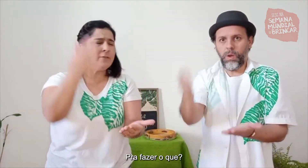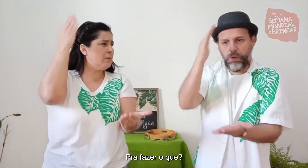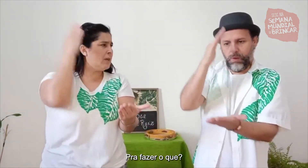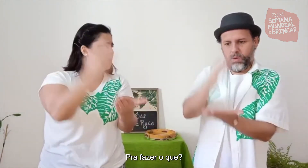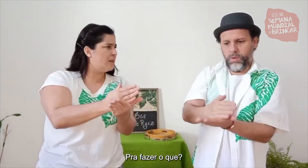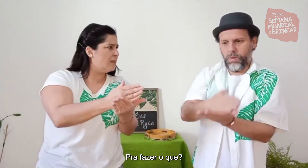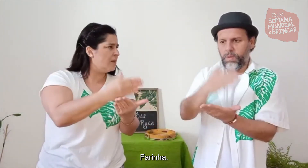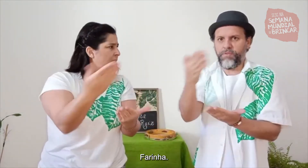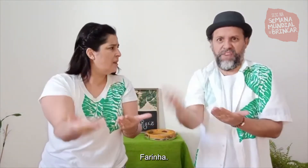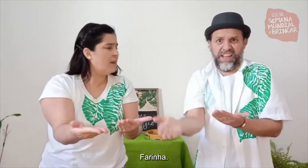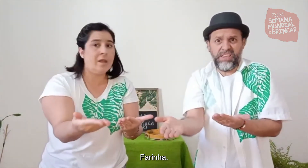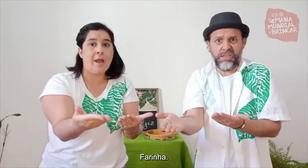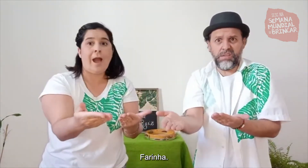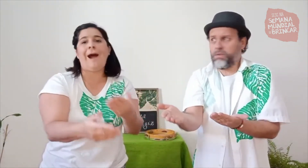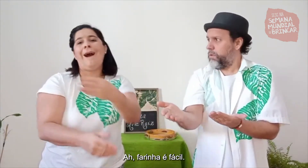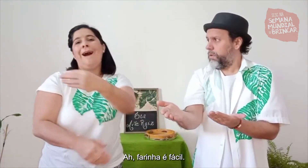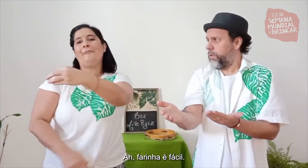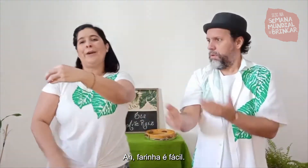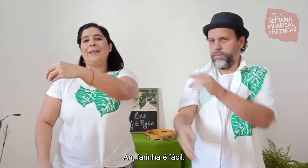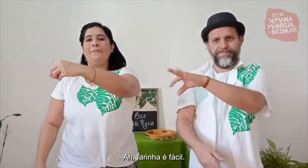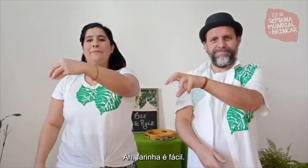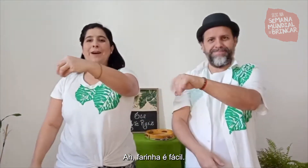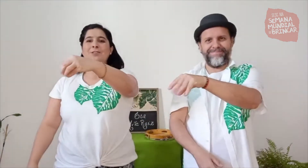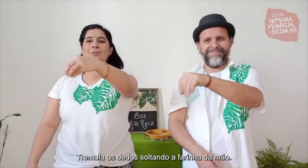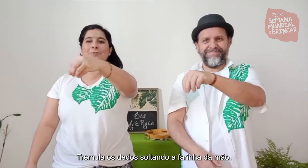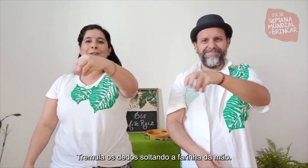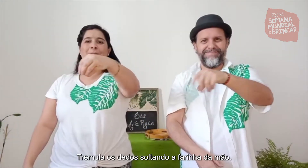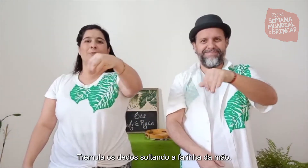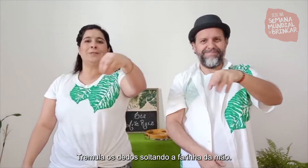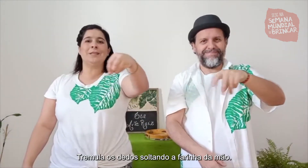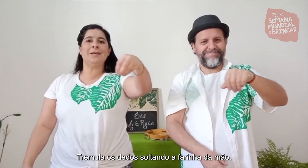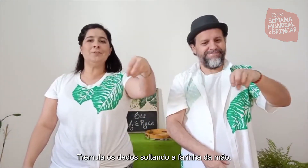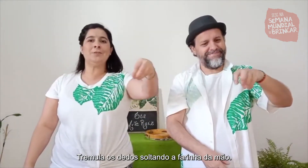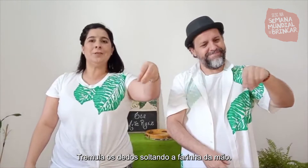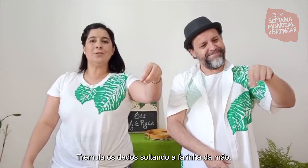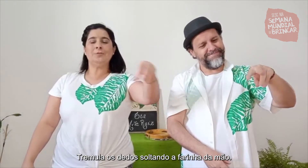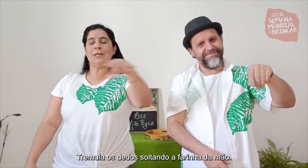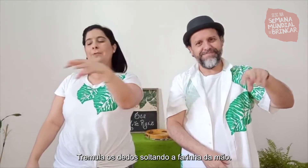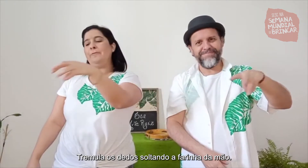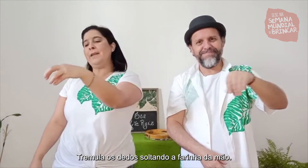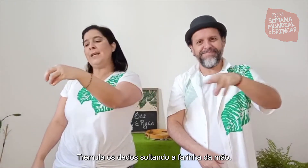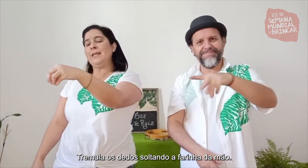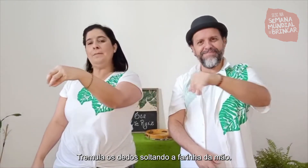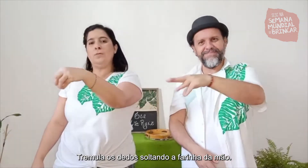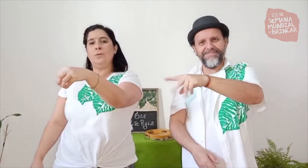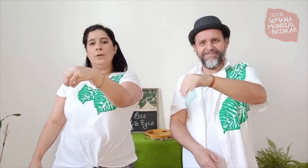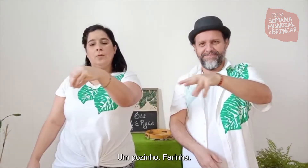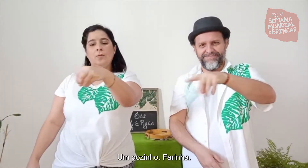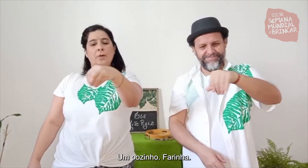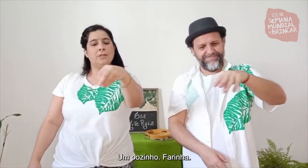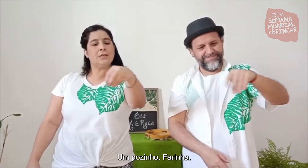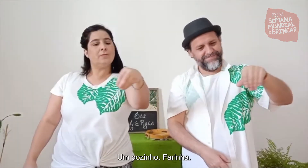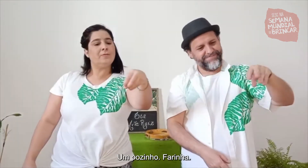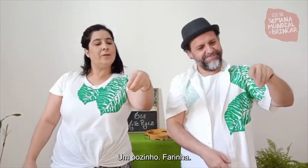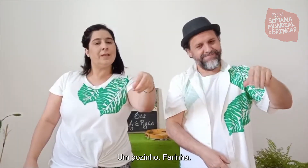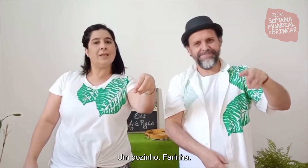quê? Farinha. Ah, farinha é fácil. Tremula os dedos, soltando a farinha na mão. Um pozinho de farinha.